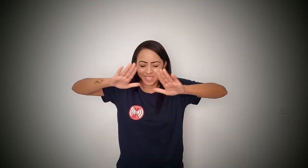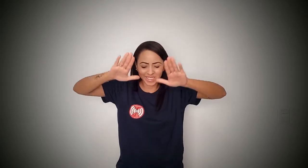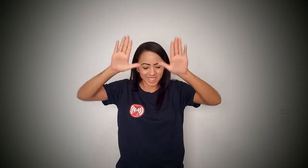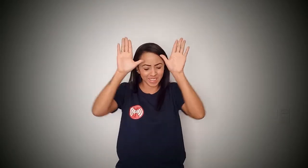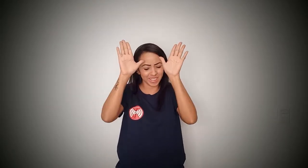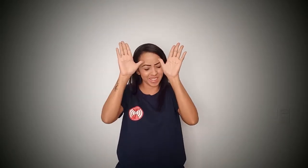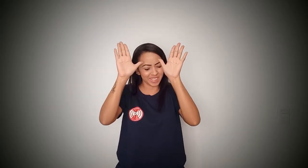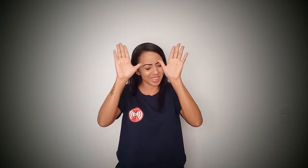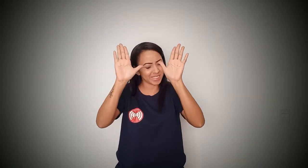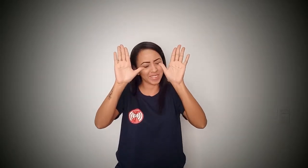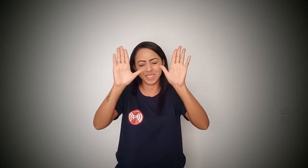adorado